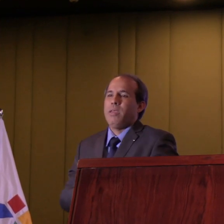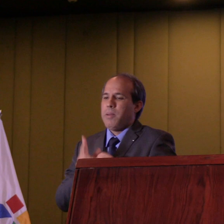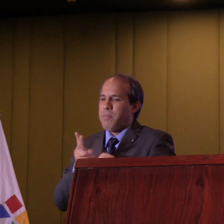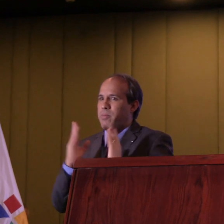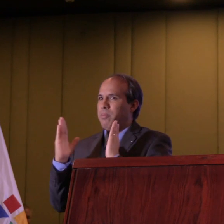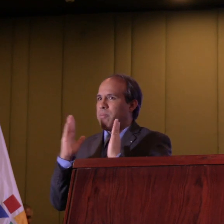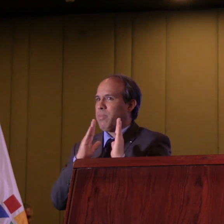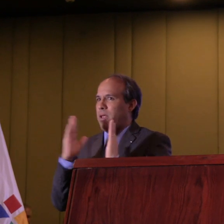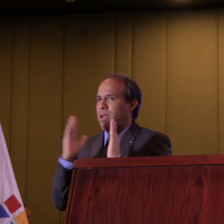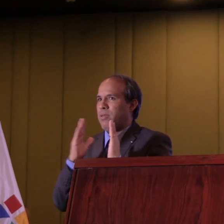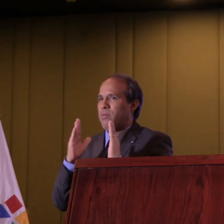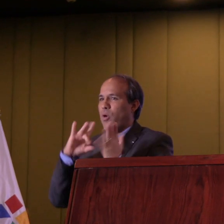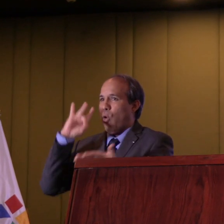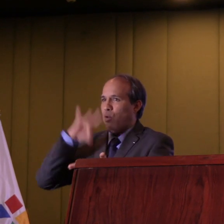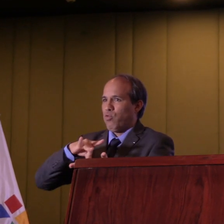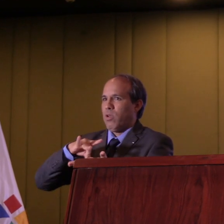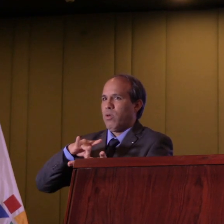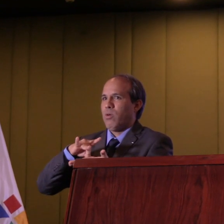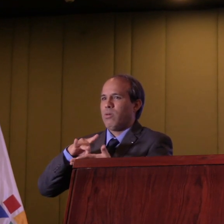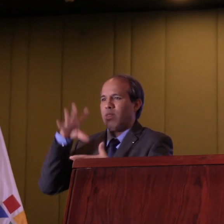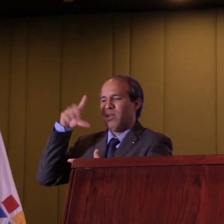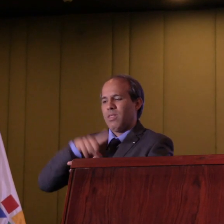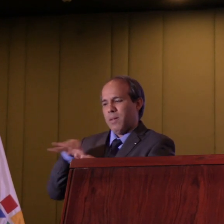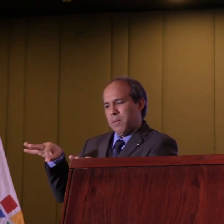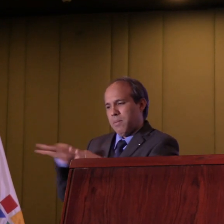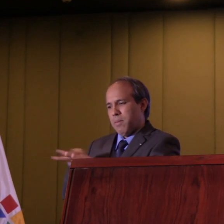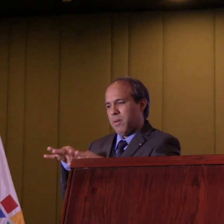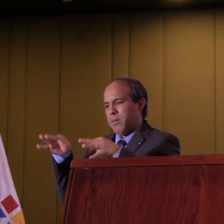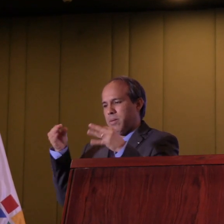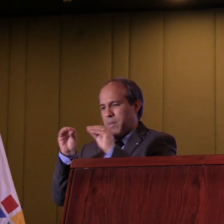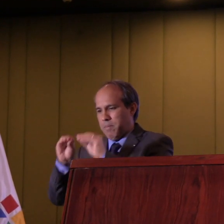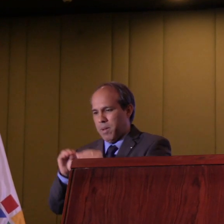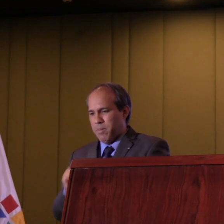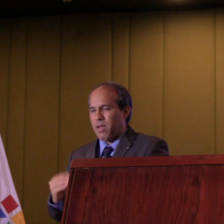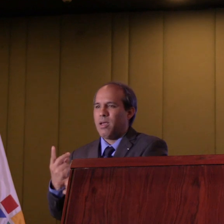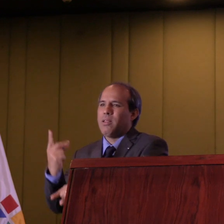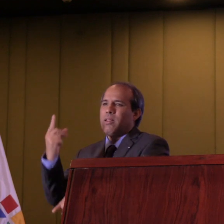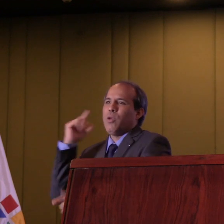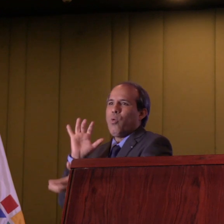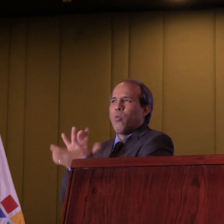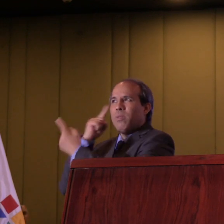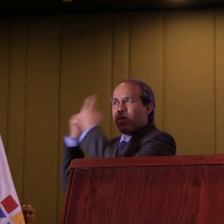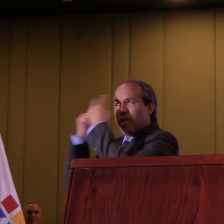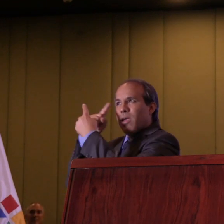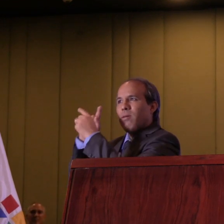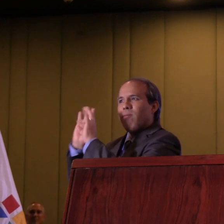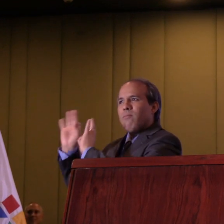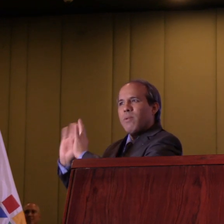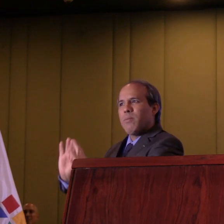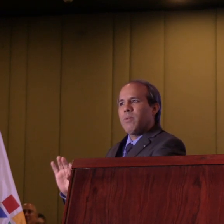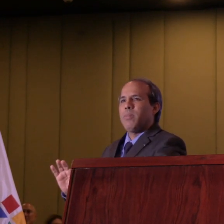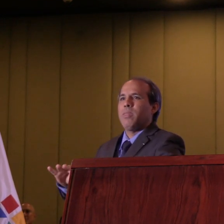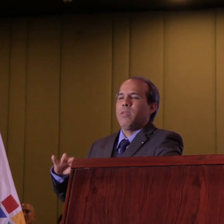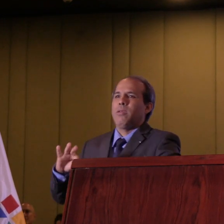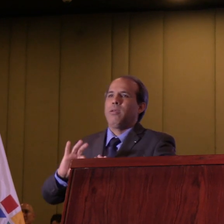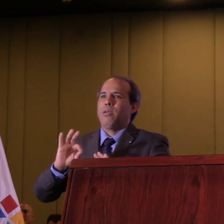prazo originalmente planejado pelos seus idealizadores. Brasil e Paraguai